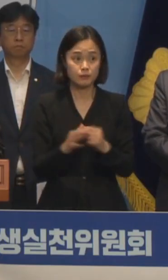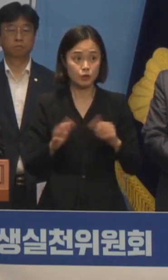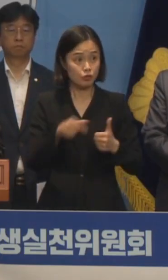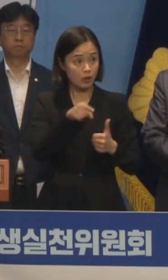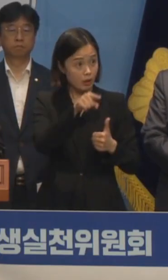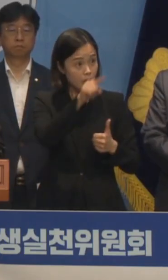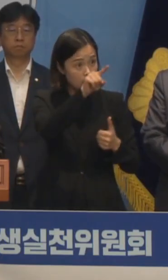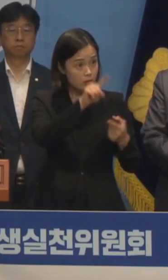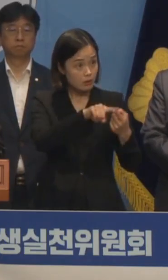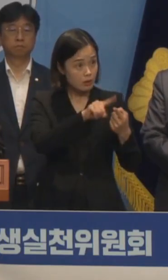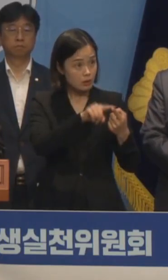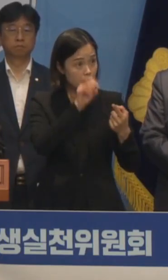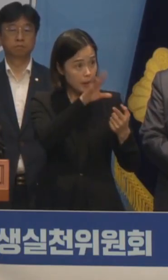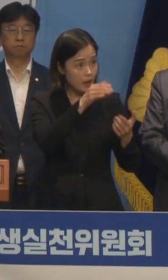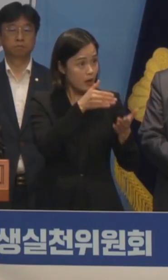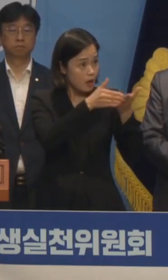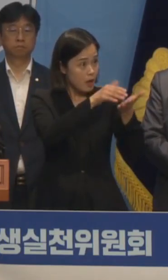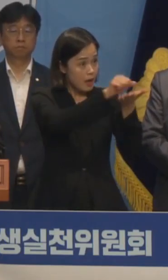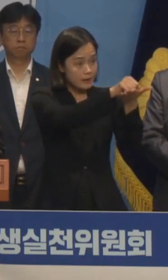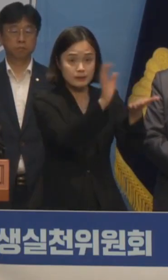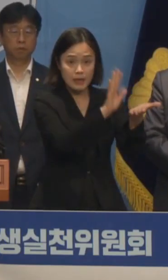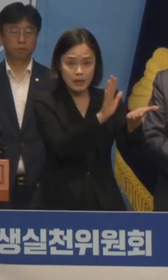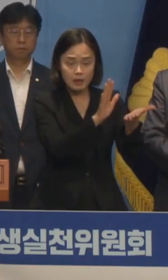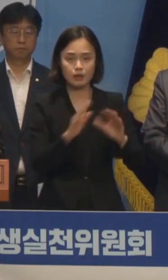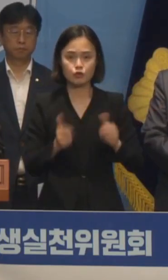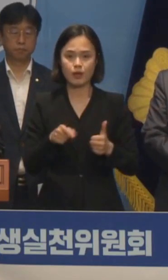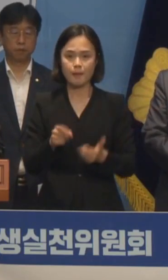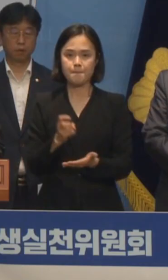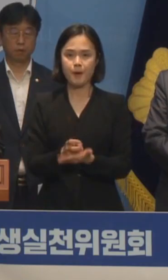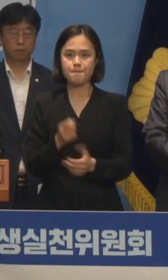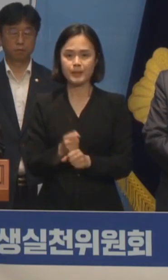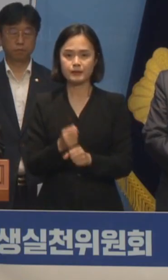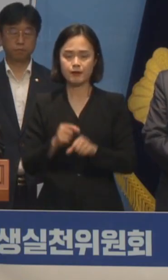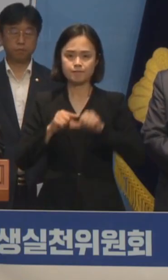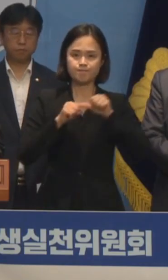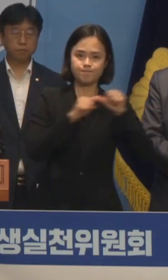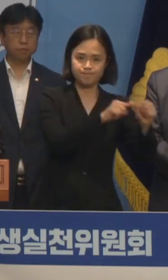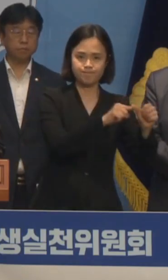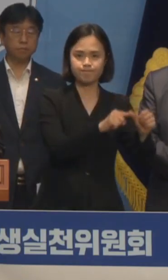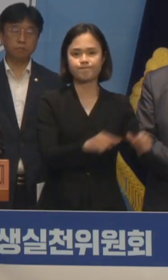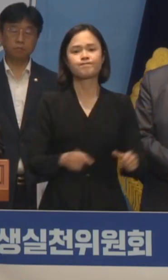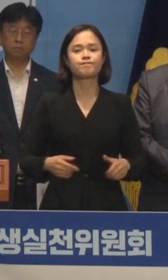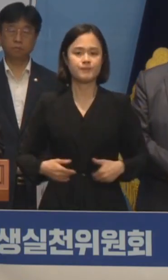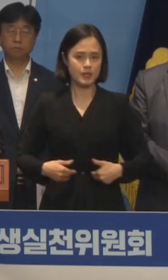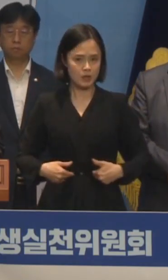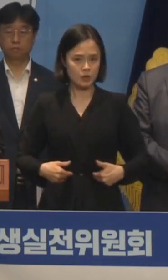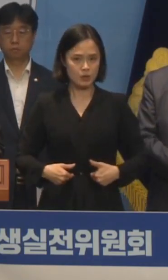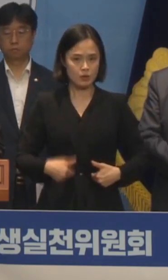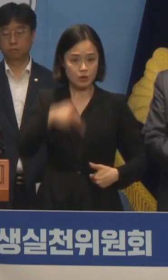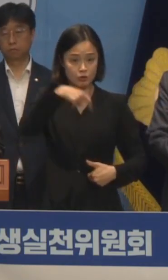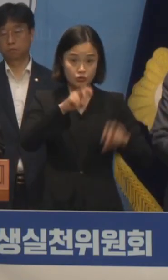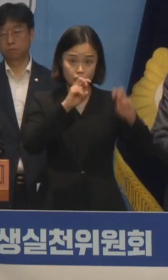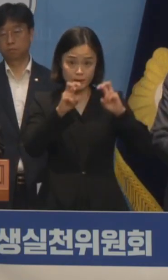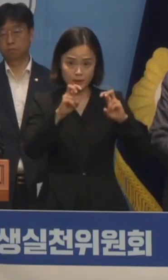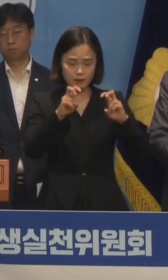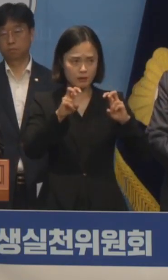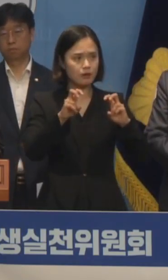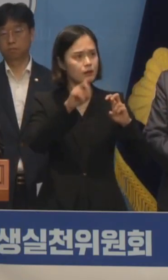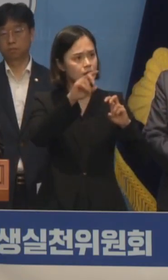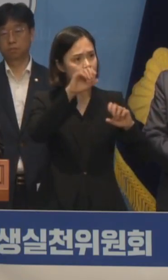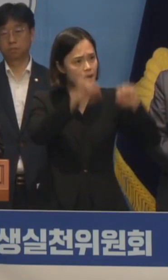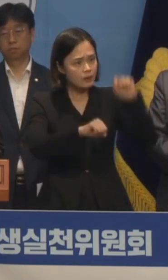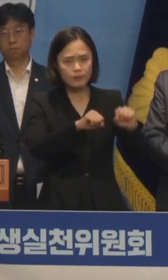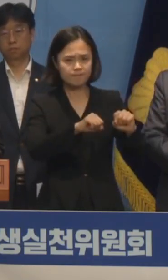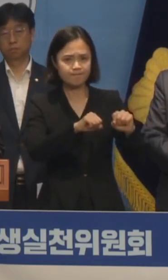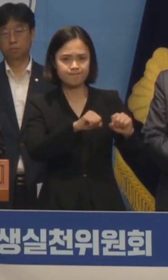없습니다. 소상공인 자영업자를 넘어 노동자까지 울리는 쿠팡의 이러한 행태는 반드시 바로잡아야 합니다. 쿠팡에서 일하다